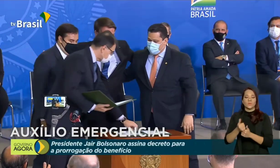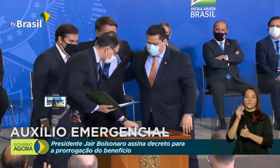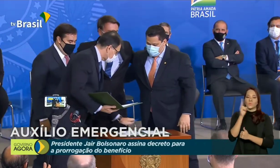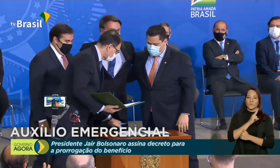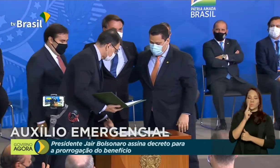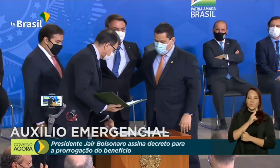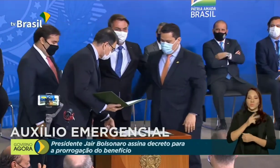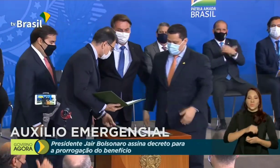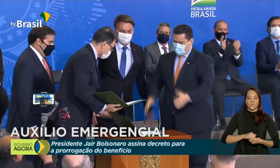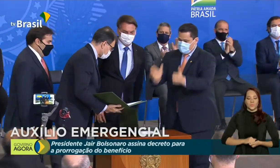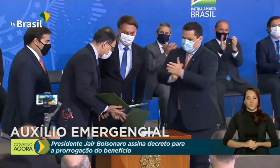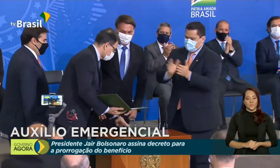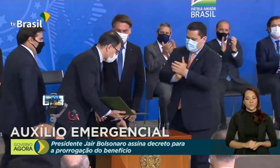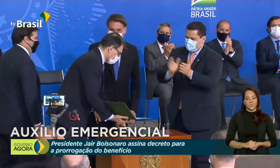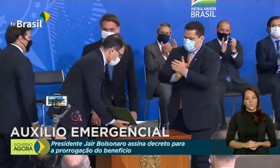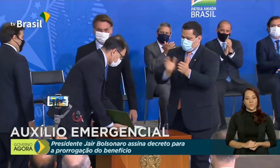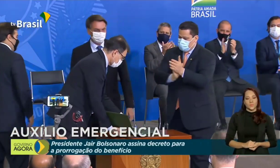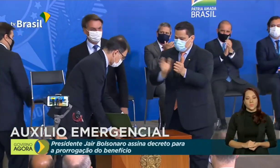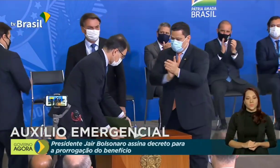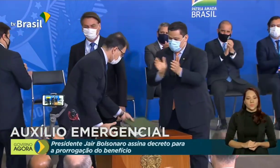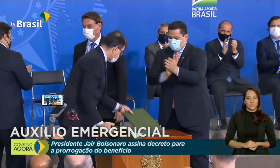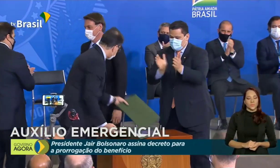emergencial.